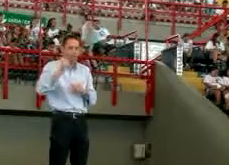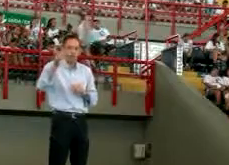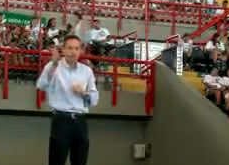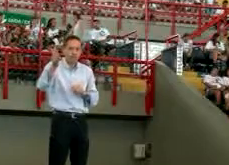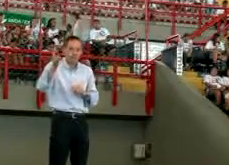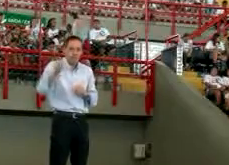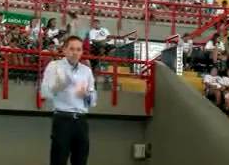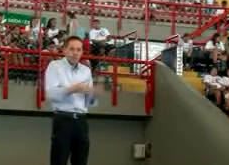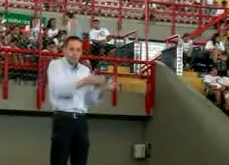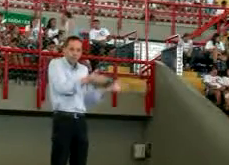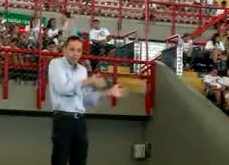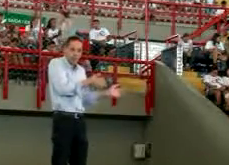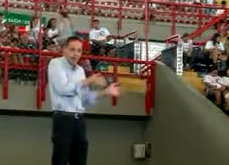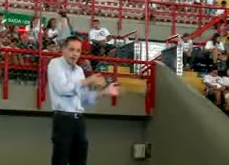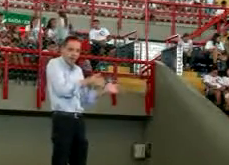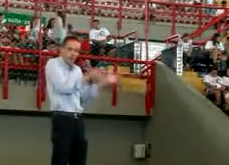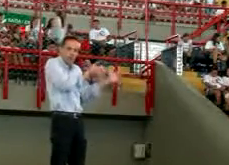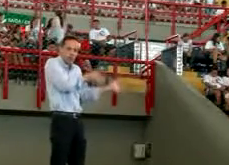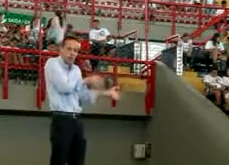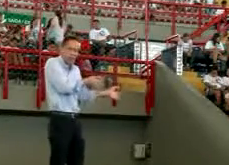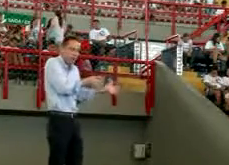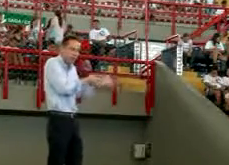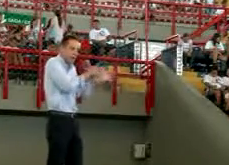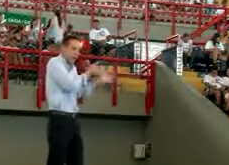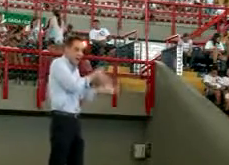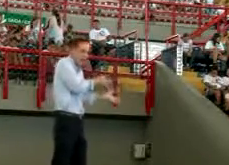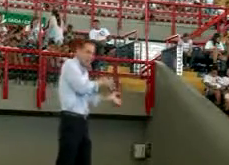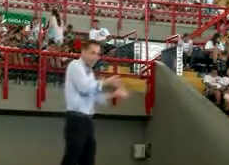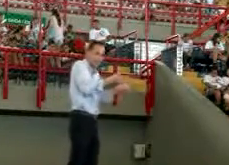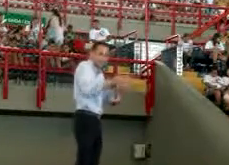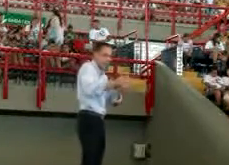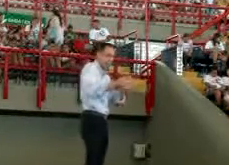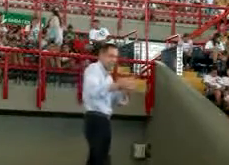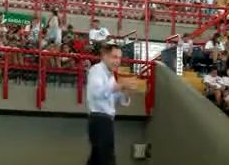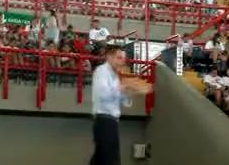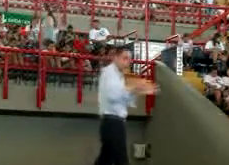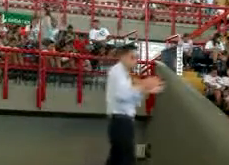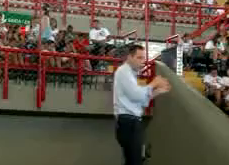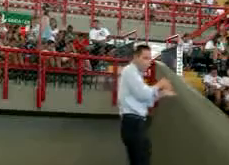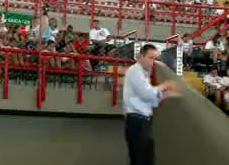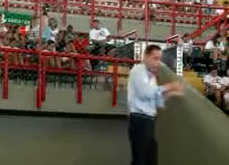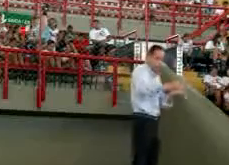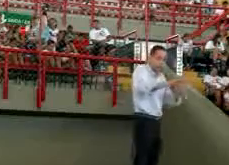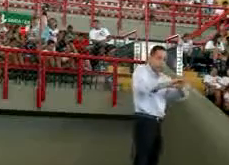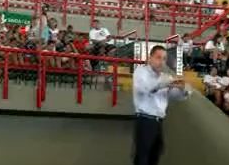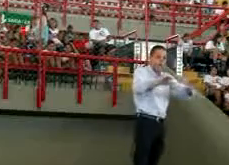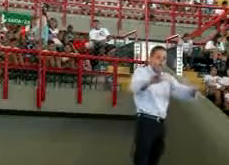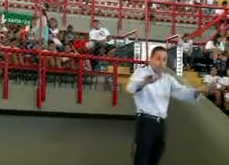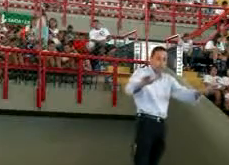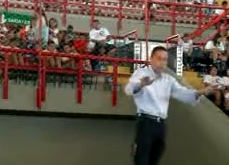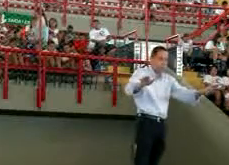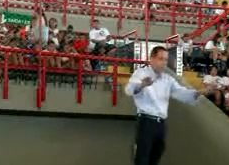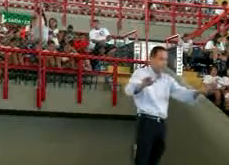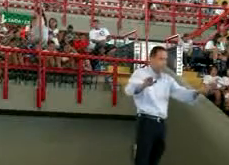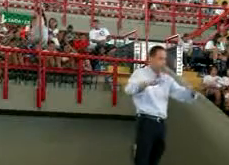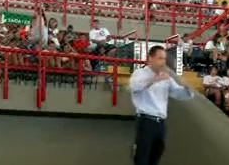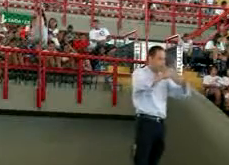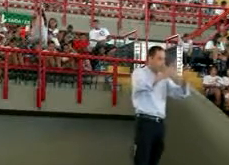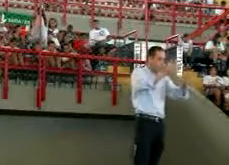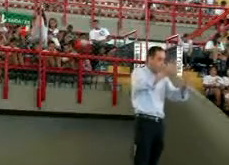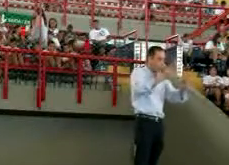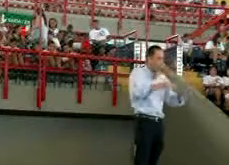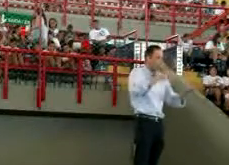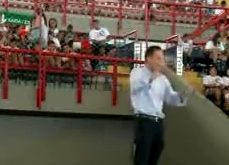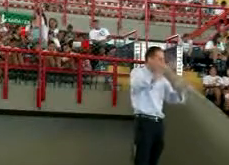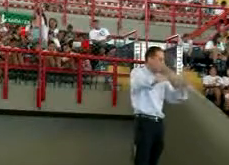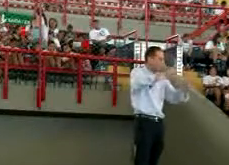passado. Lembra? É só você pegar o final da ditadura, Arena, MDB, todos eles continuam ainda hoje, viu? só